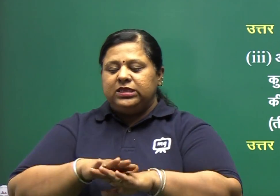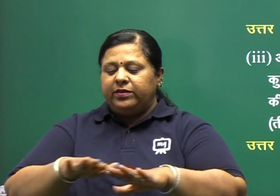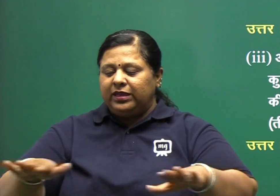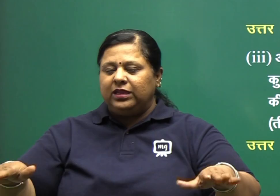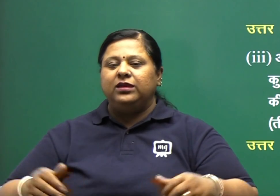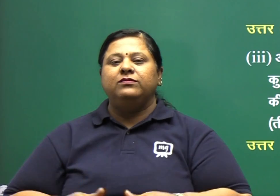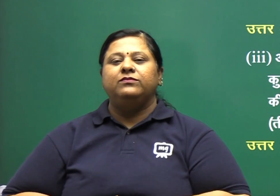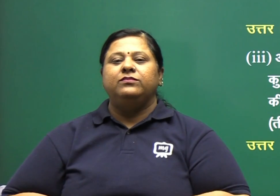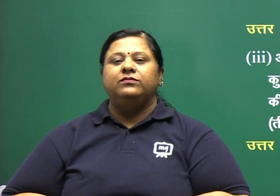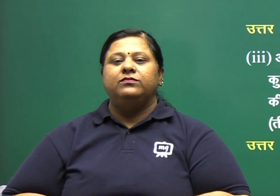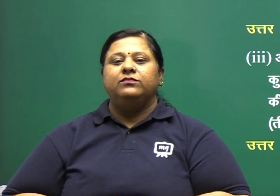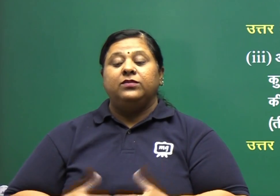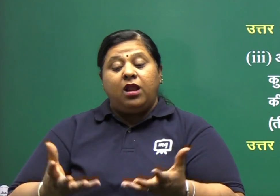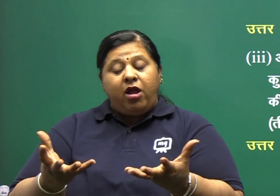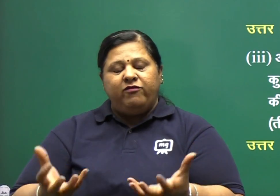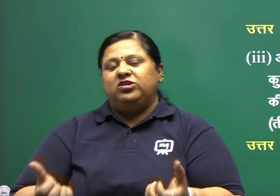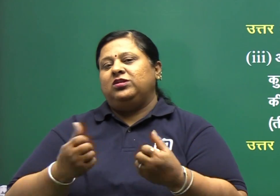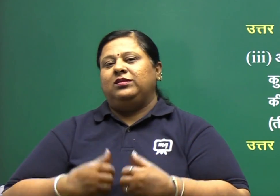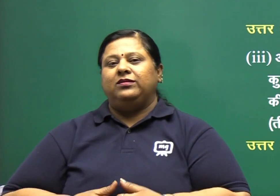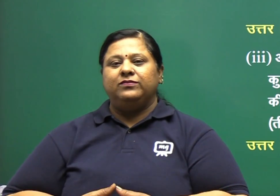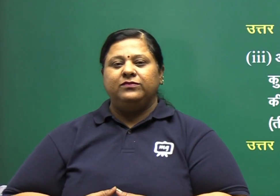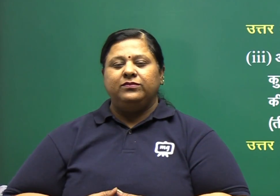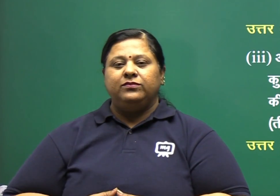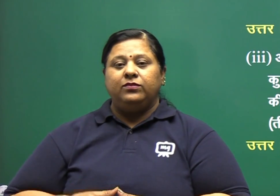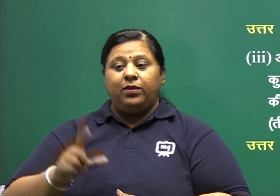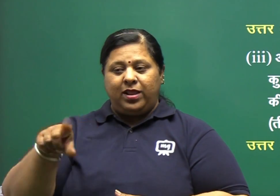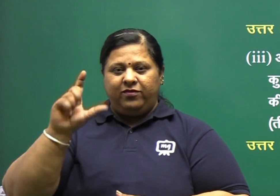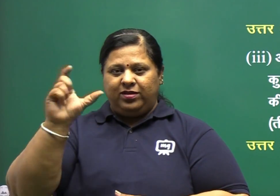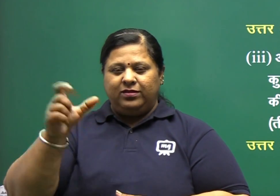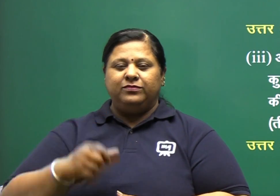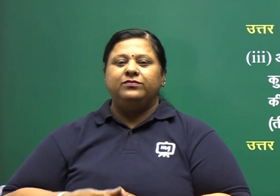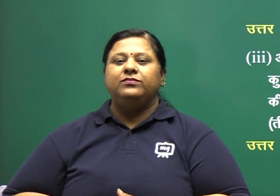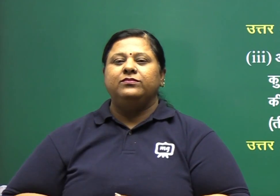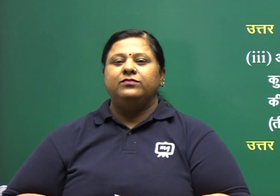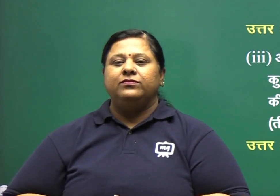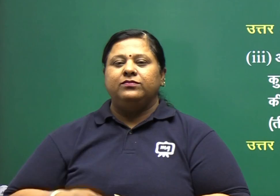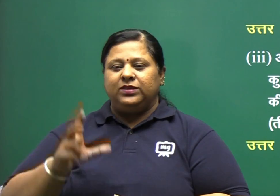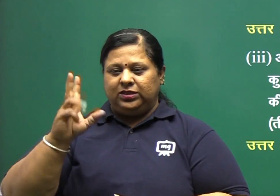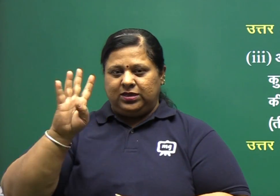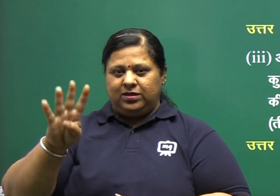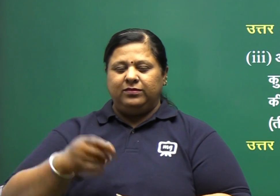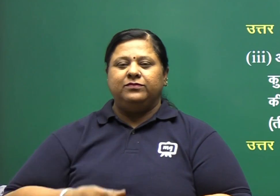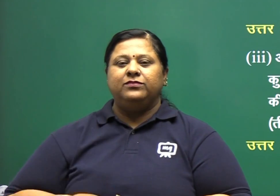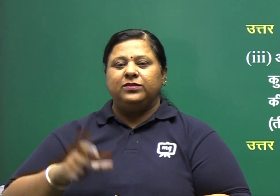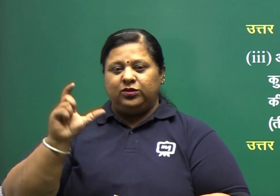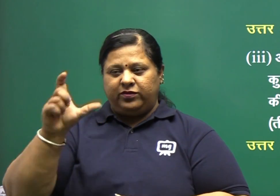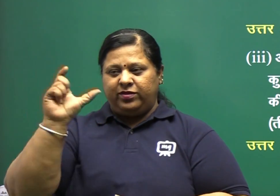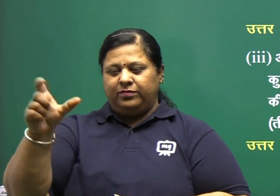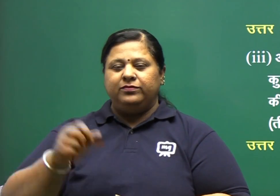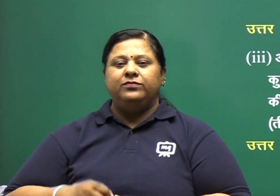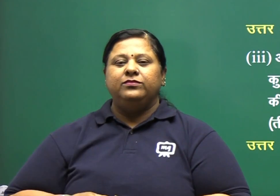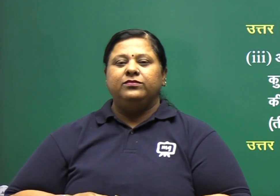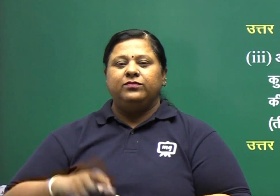जमीन की आवश्यकता थी। पहला विकल्प 4 या दूसरा